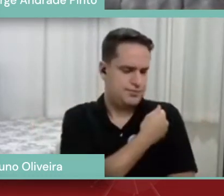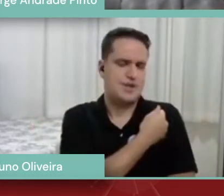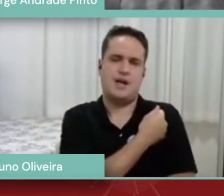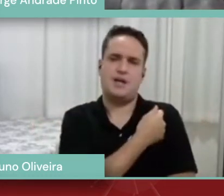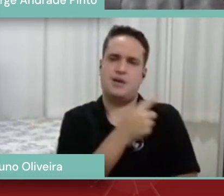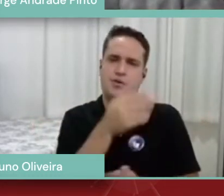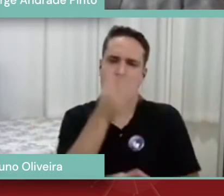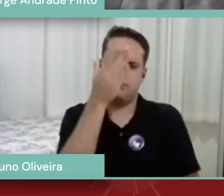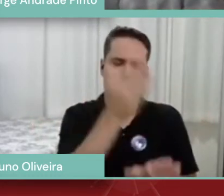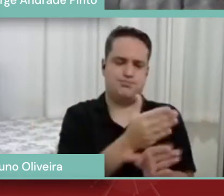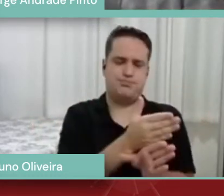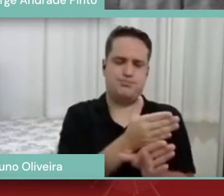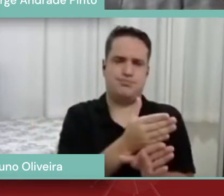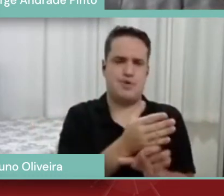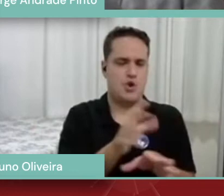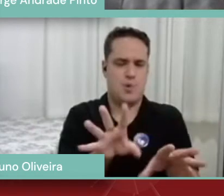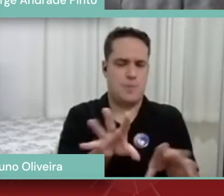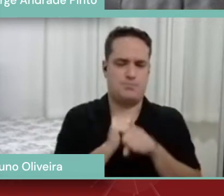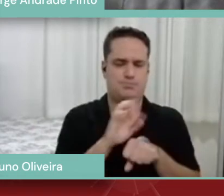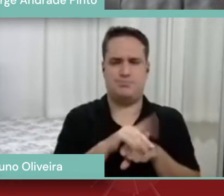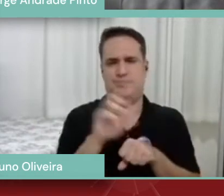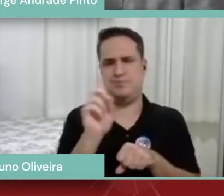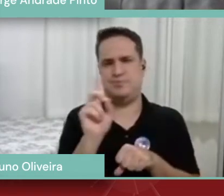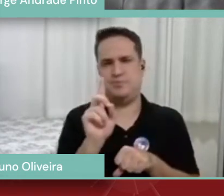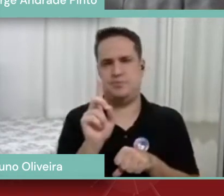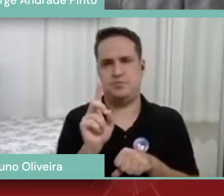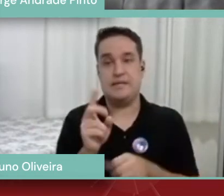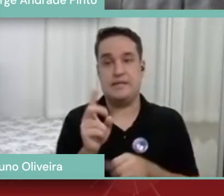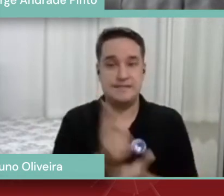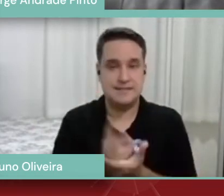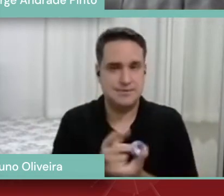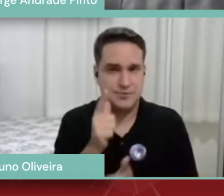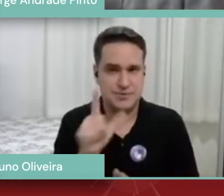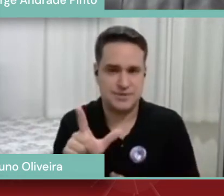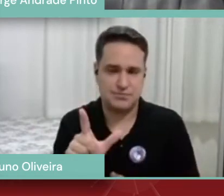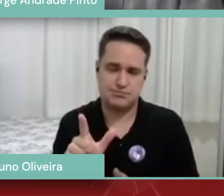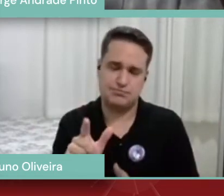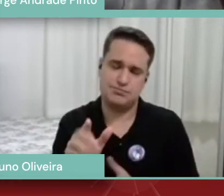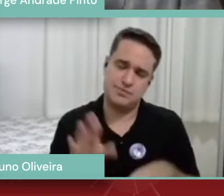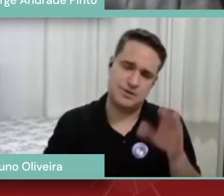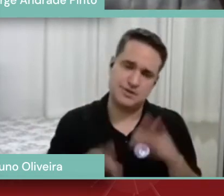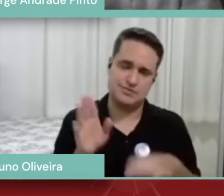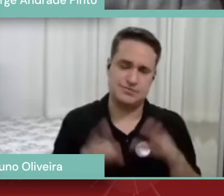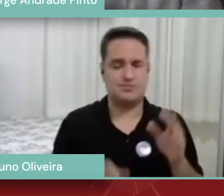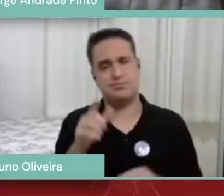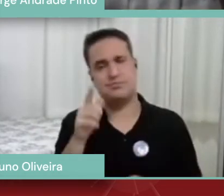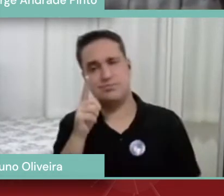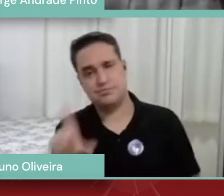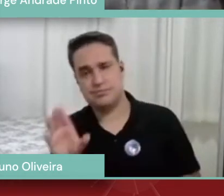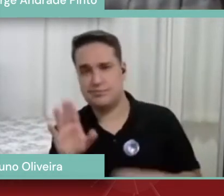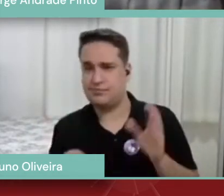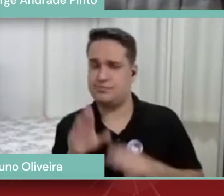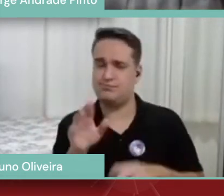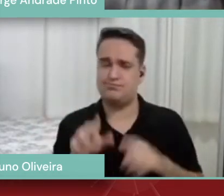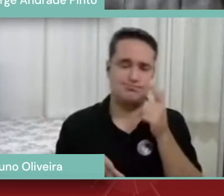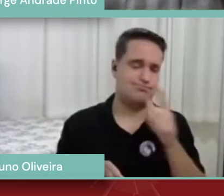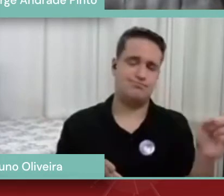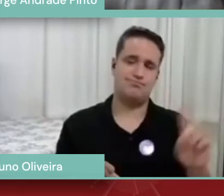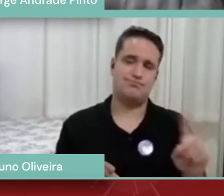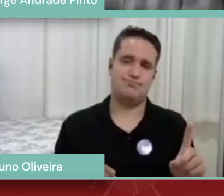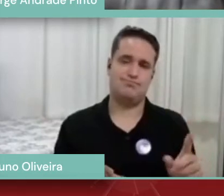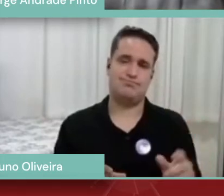infecção. Isso nem sempre é obtido, né? Mas ainda existe um objetivo secundário tão importante quanto, que